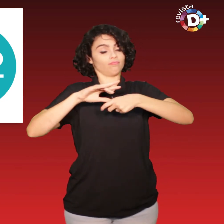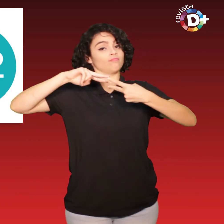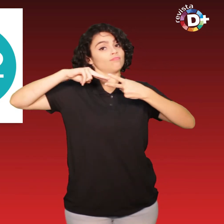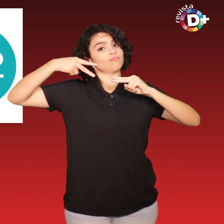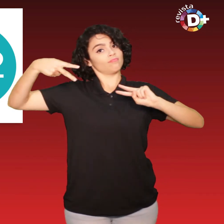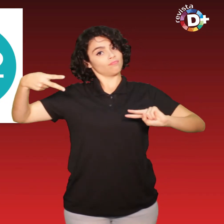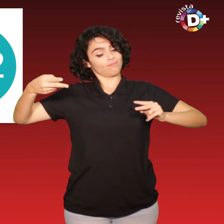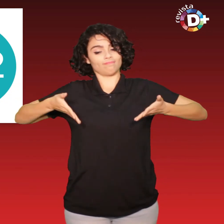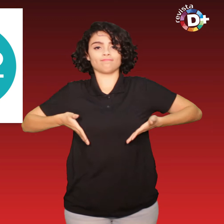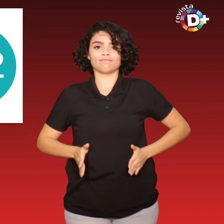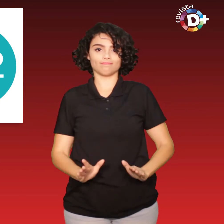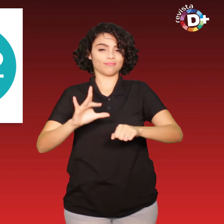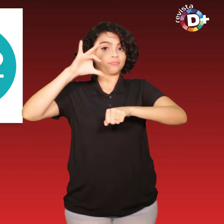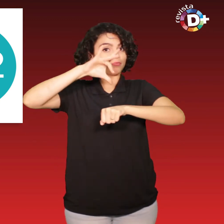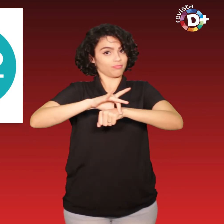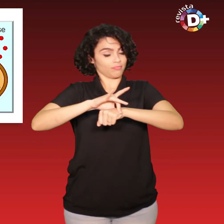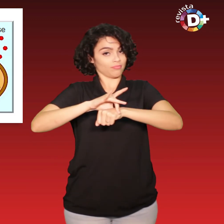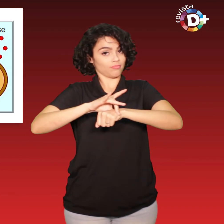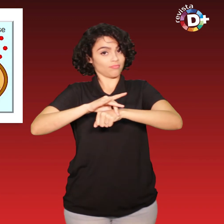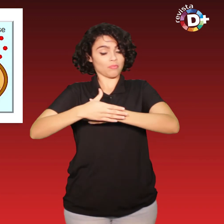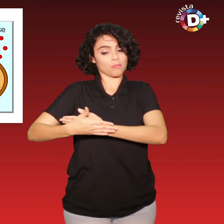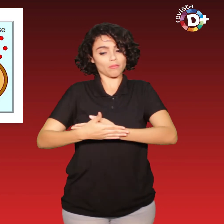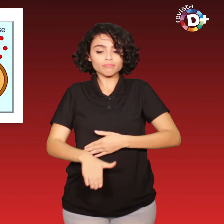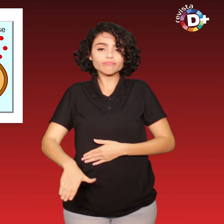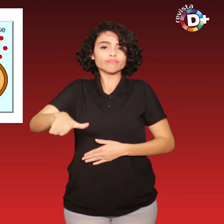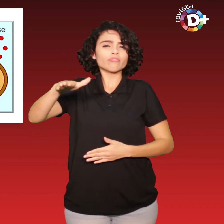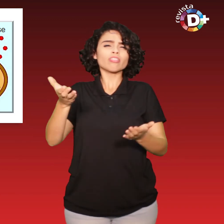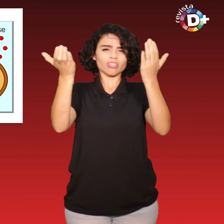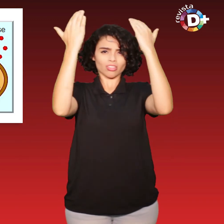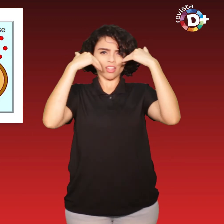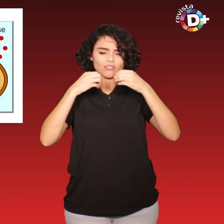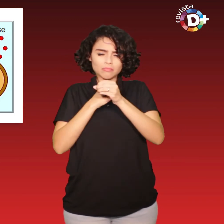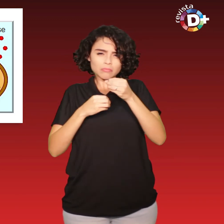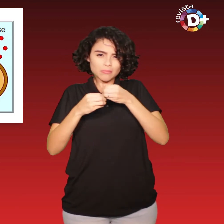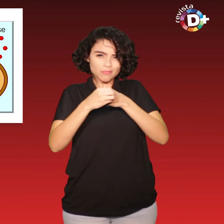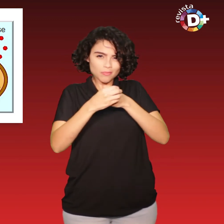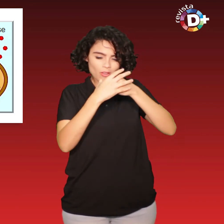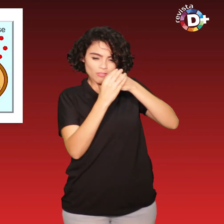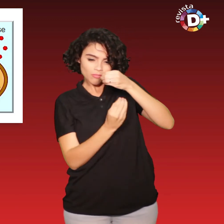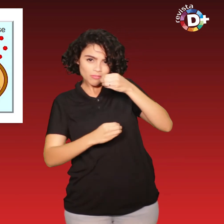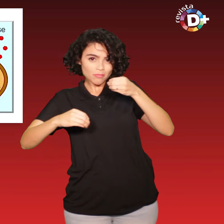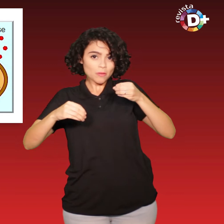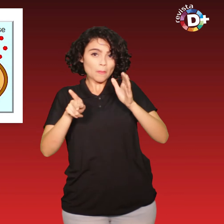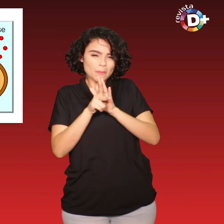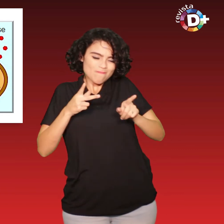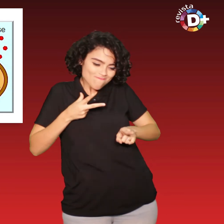genética autoimune na qual a criança nasce com anticorpos contra as células do pâncreas, o que